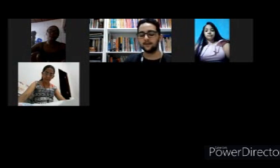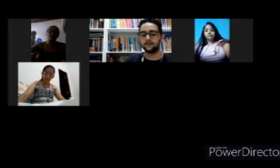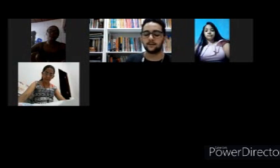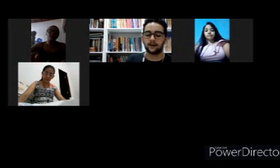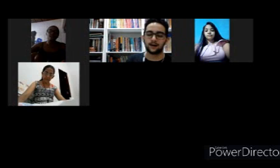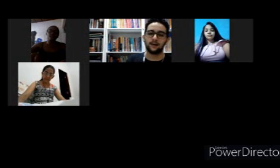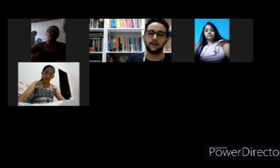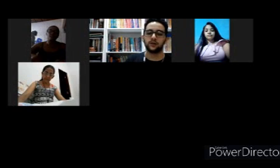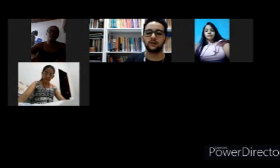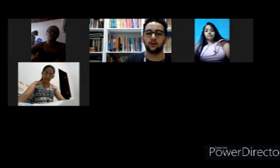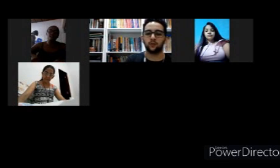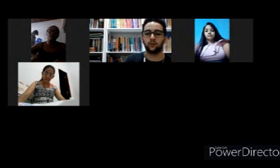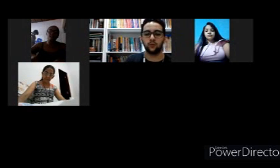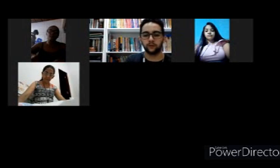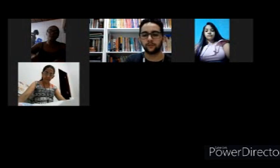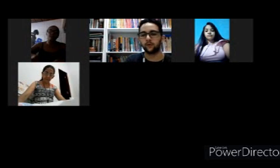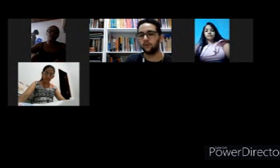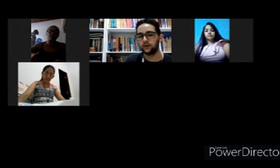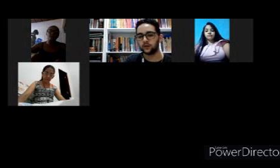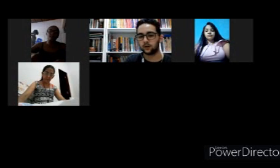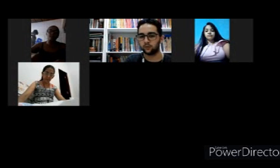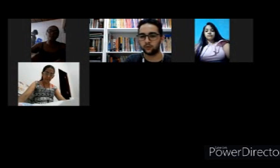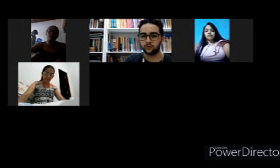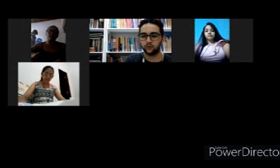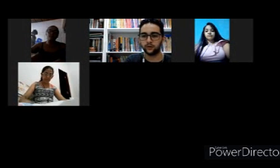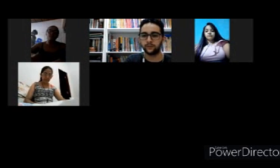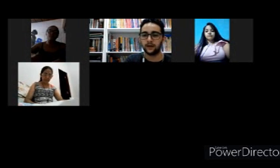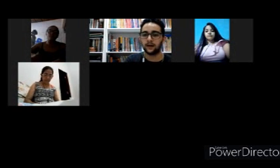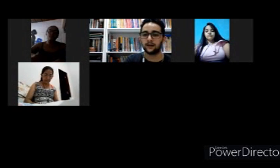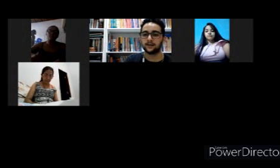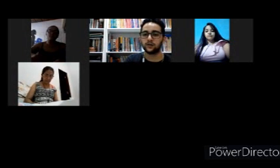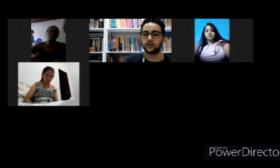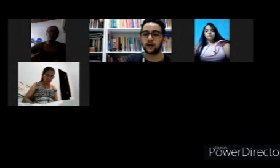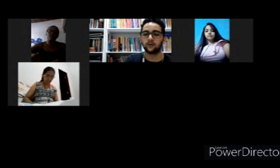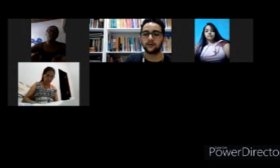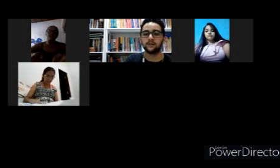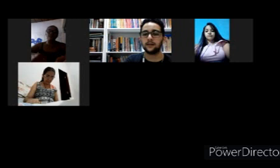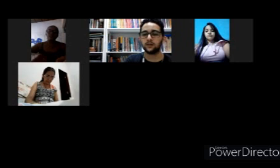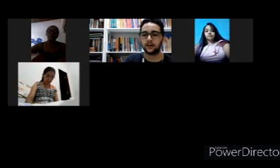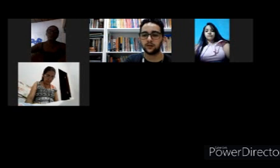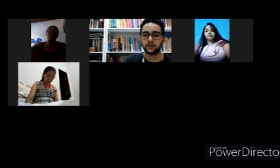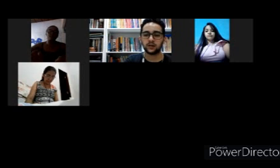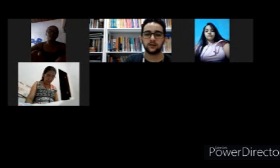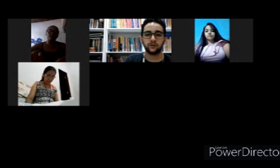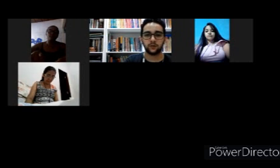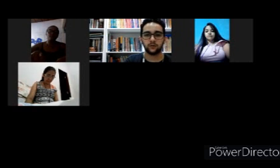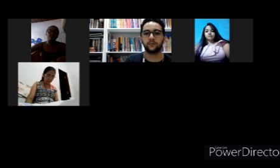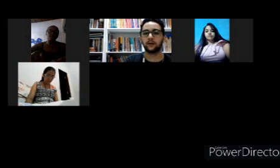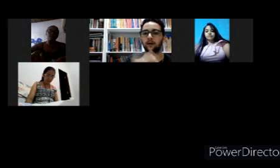essas características da cultura, ouvinte da cultura surda, elas se destacam nas identidades de cada indivíduo, que é